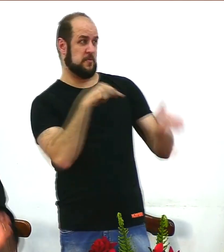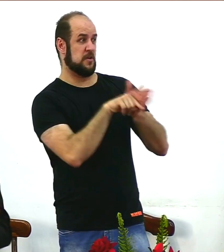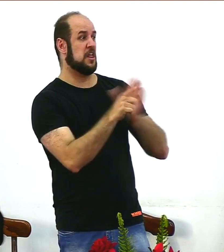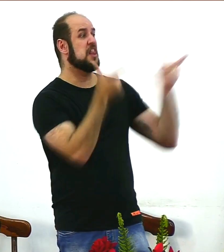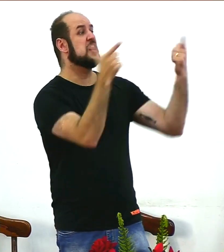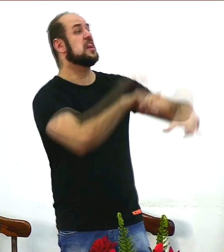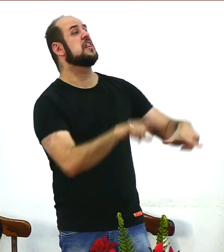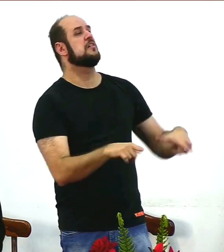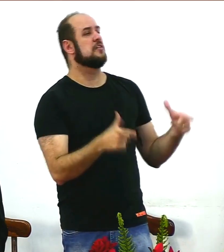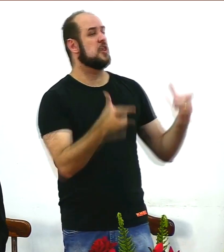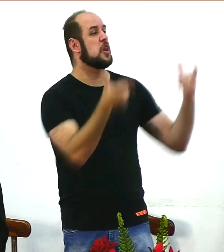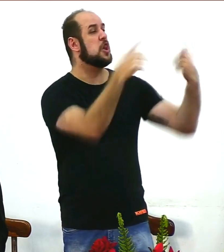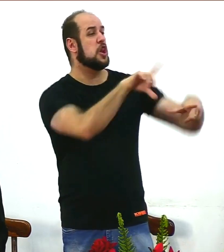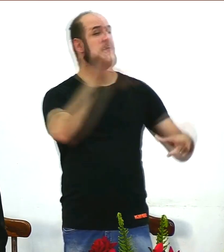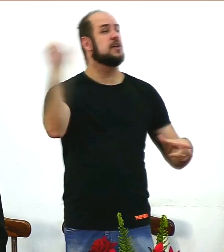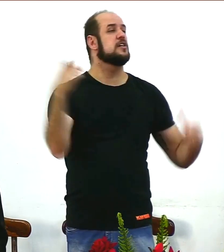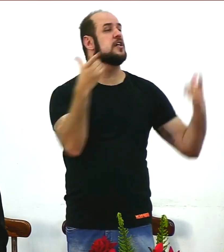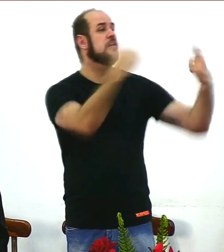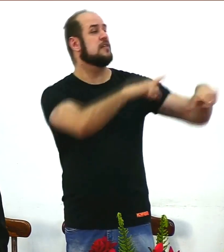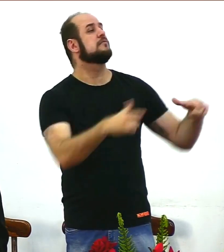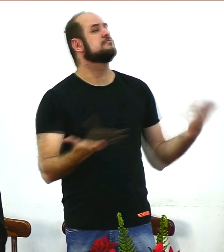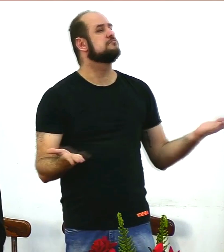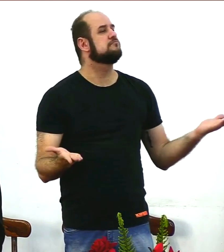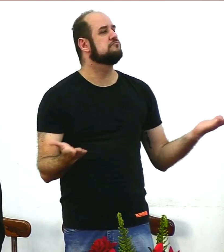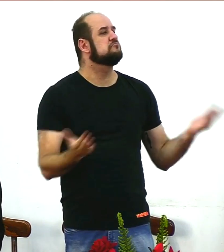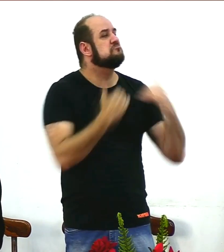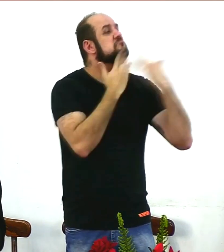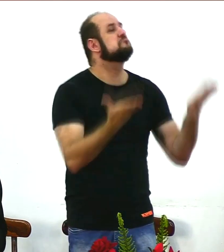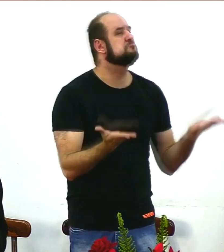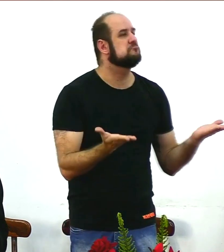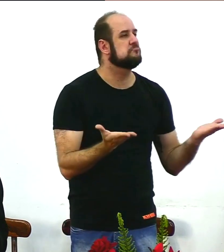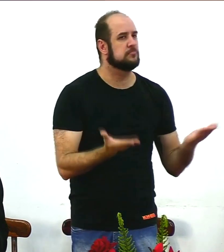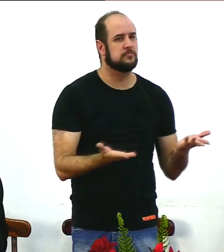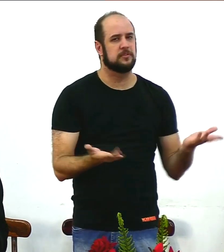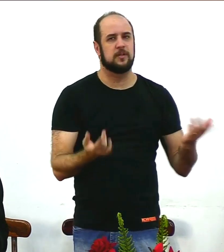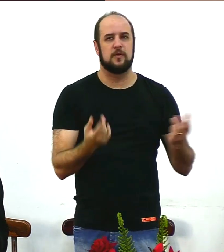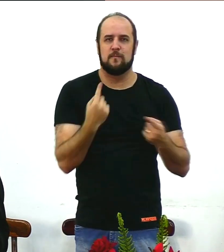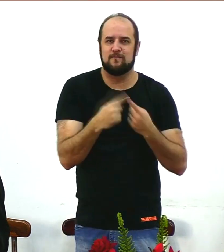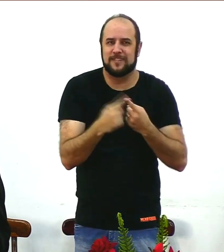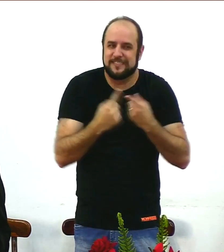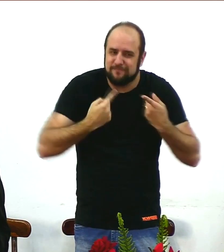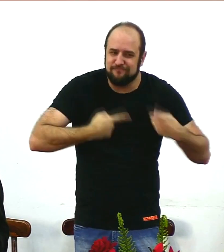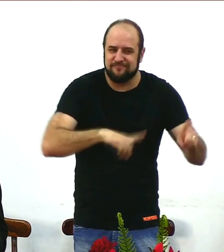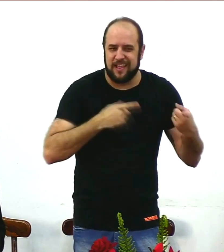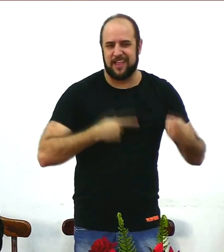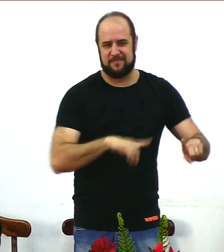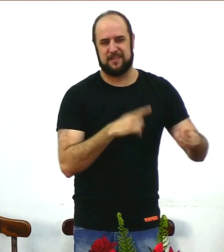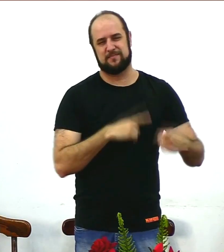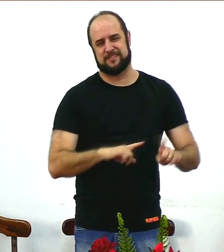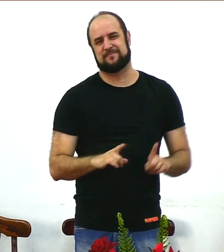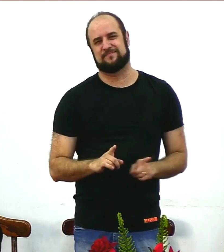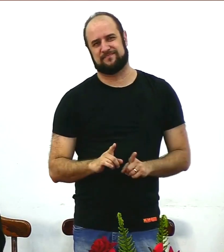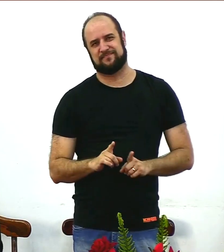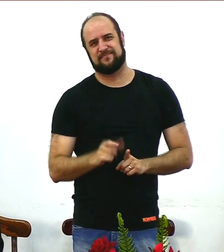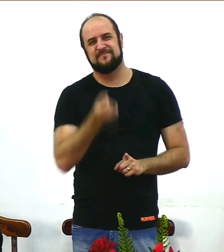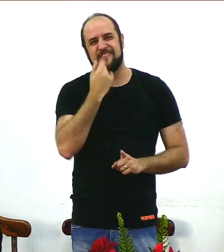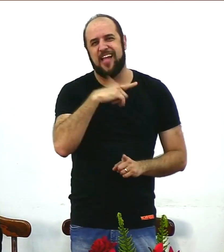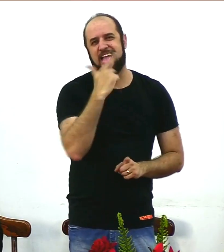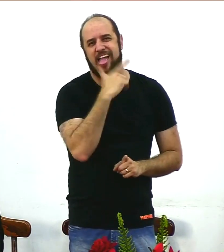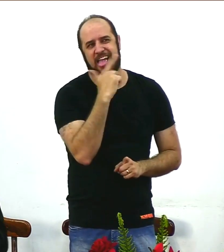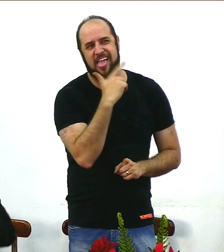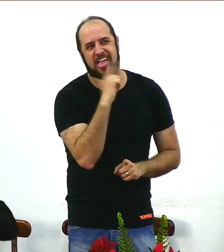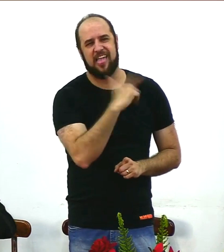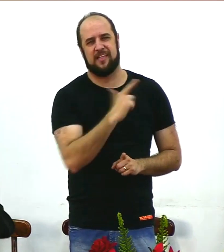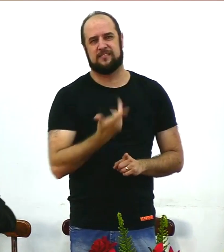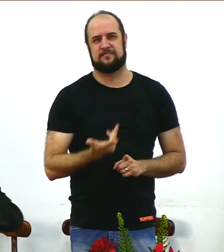também zombavam de Deus. E é por isso, sabe a frase, onde está o teu Deus? Cadê o